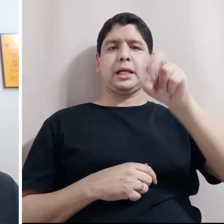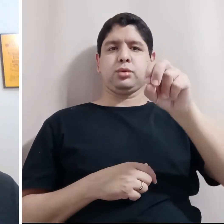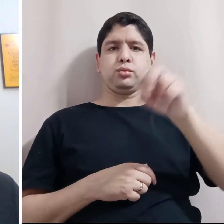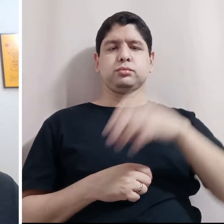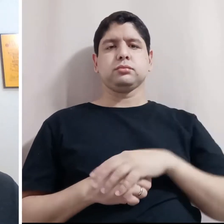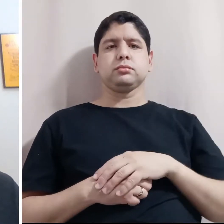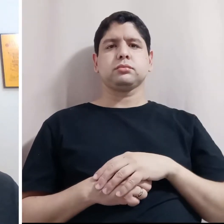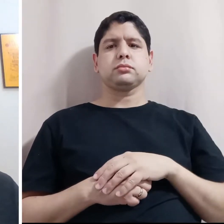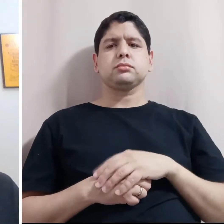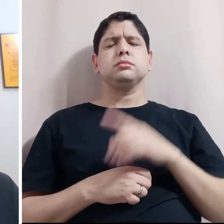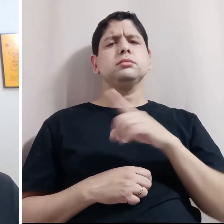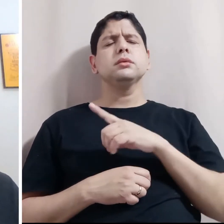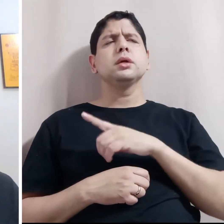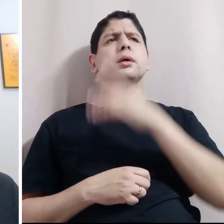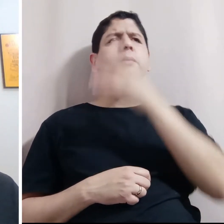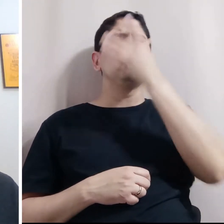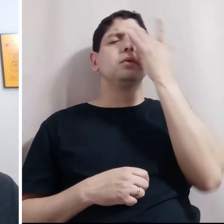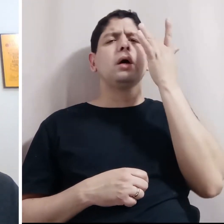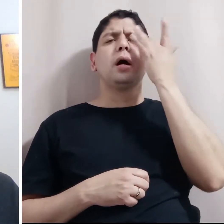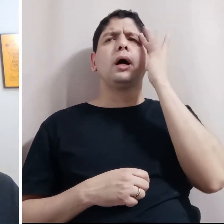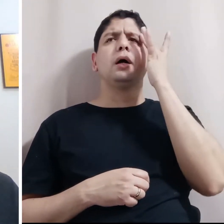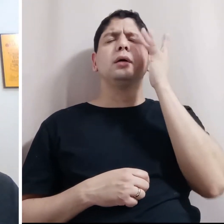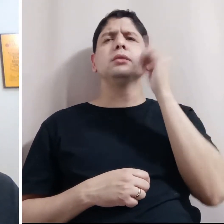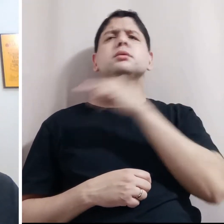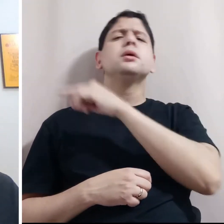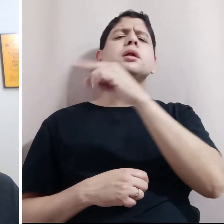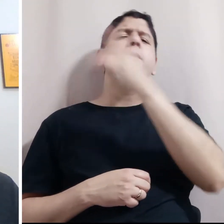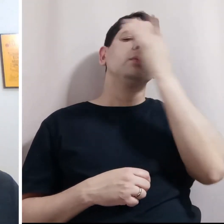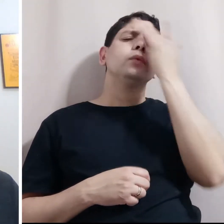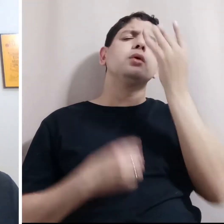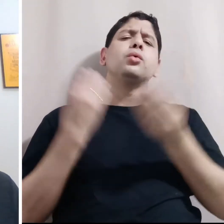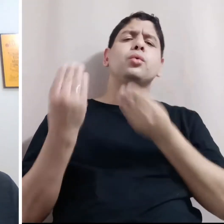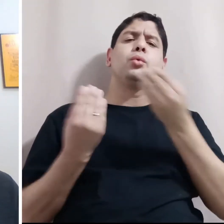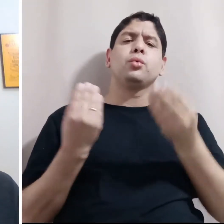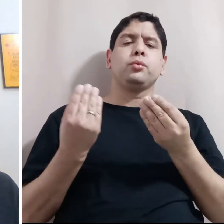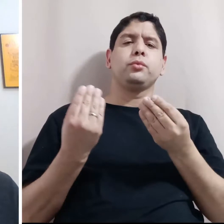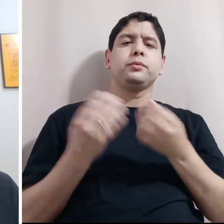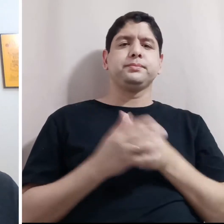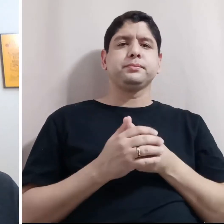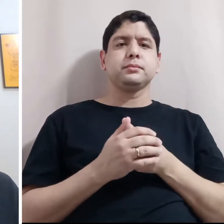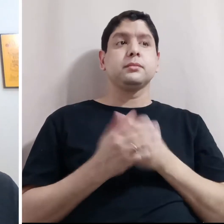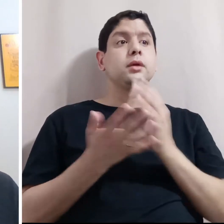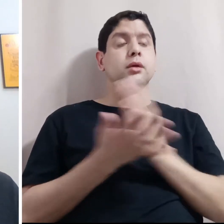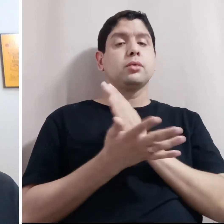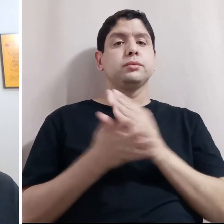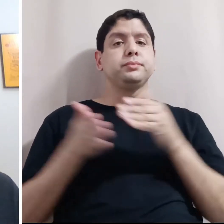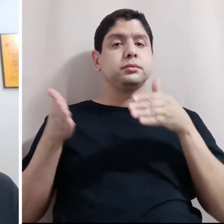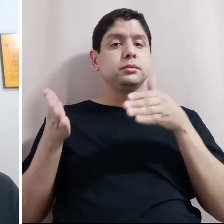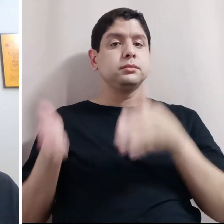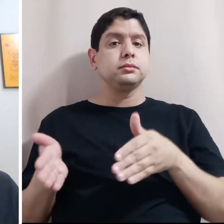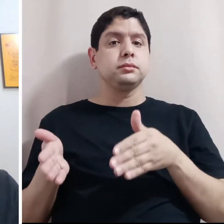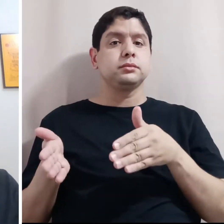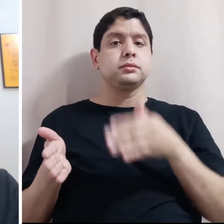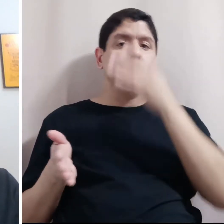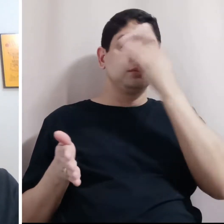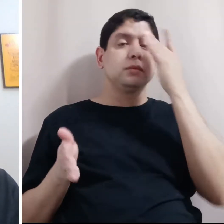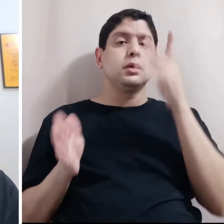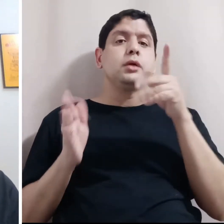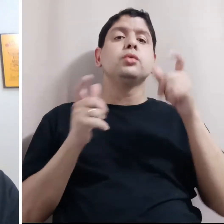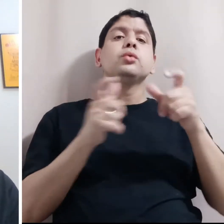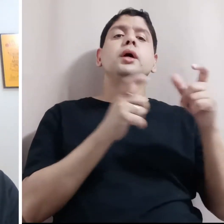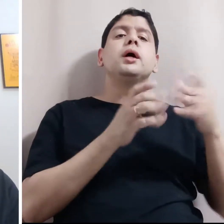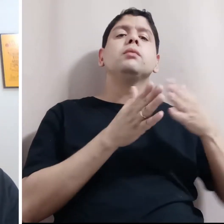assim, existem diversos mitos, né, sobre esses povos e alguns deles inclusive foram colocados já na chegada